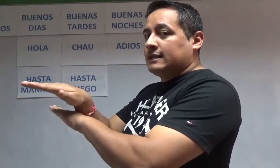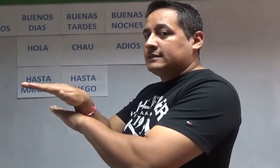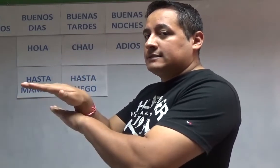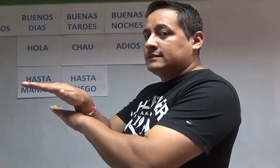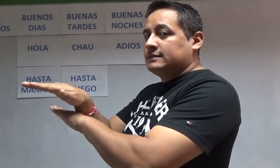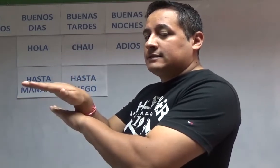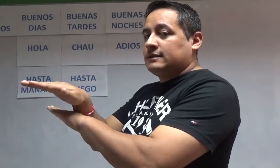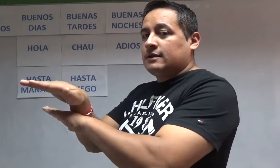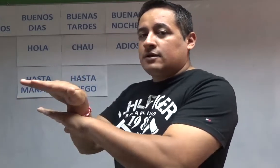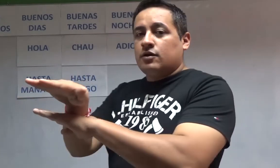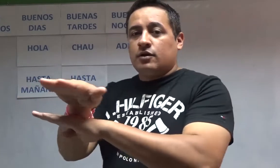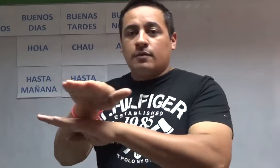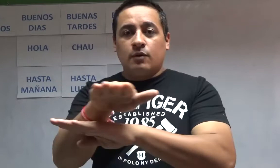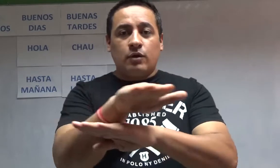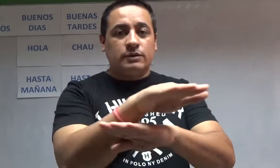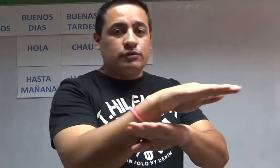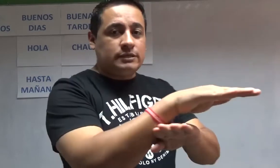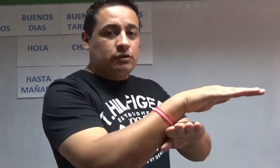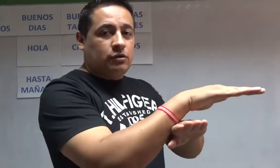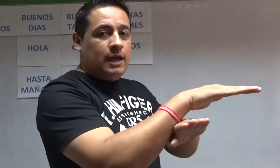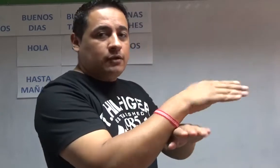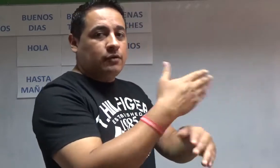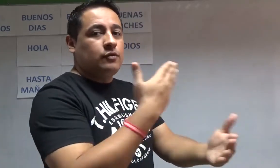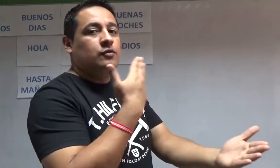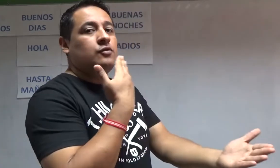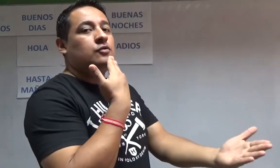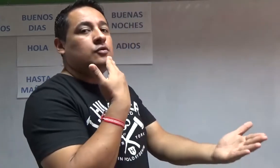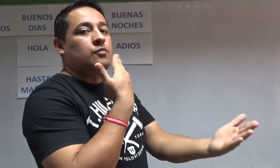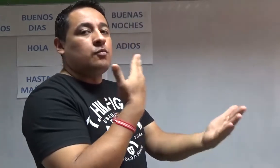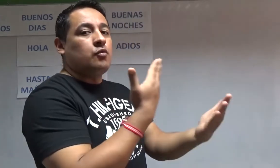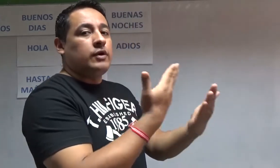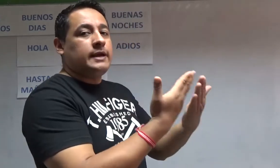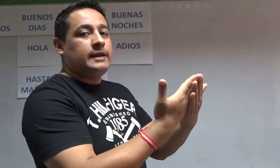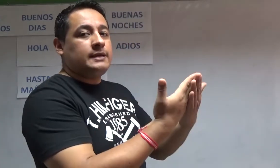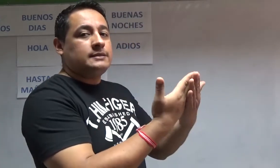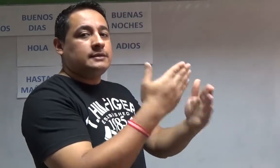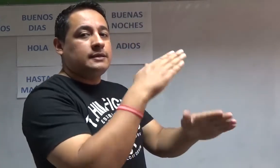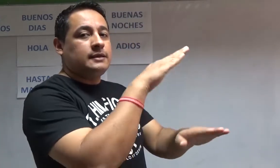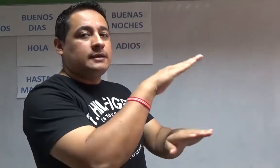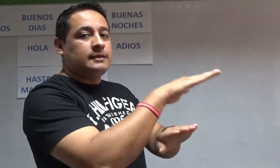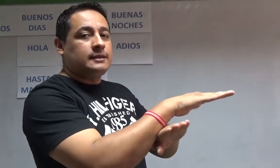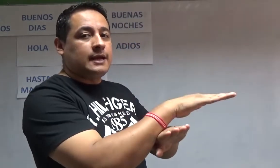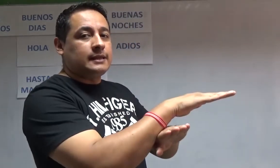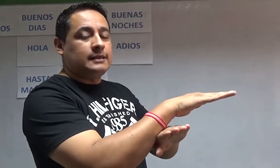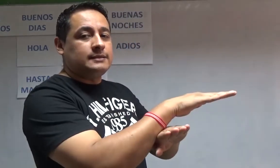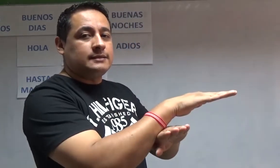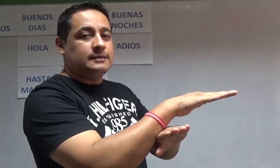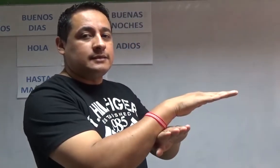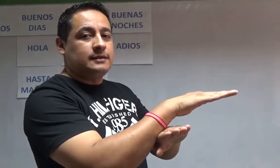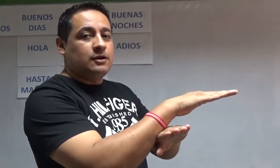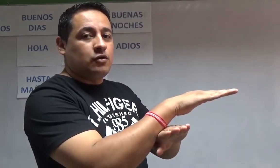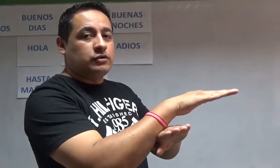tardes. Lo hacemos de este otro lado. Buenas tardes. Otra